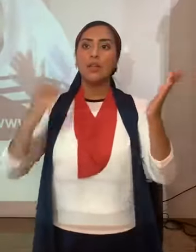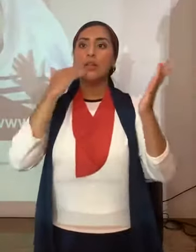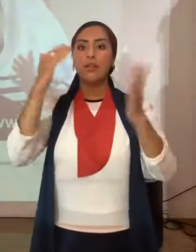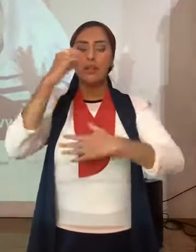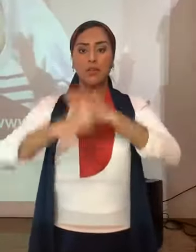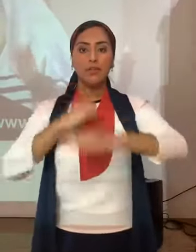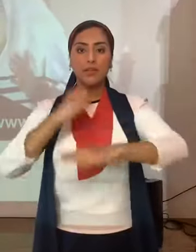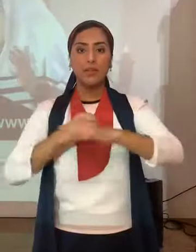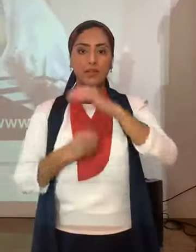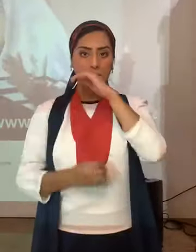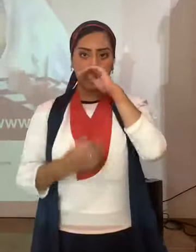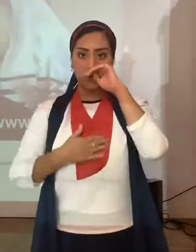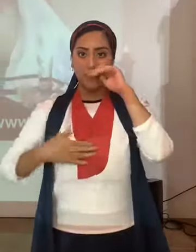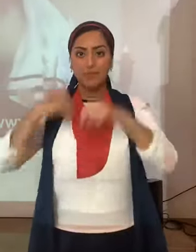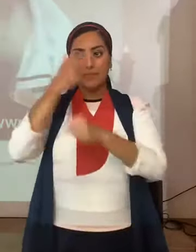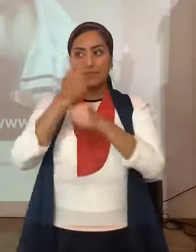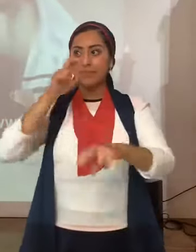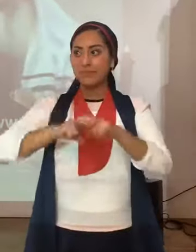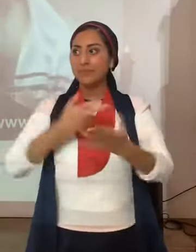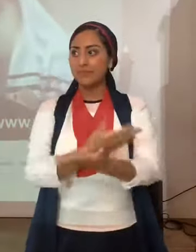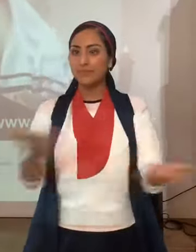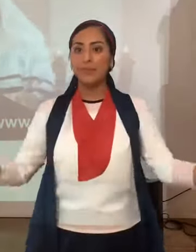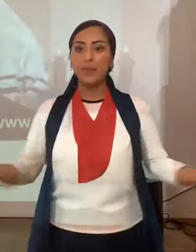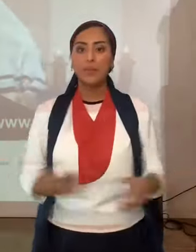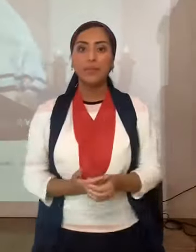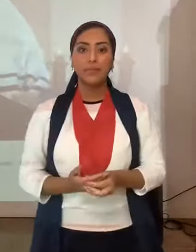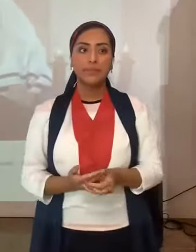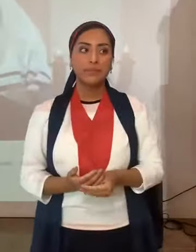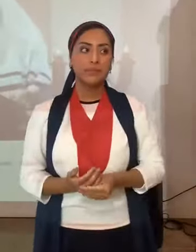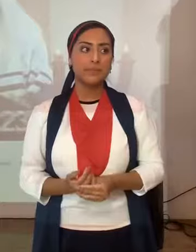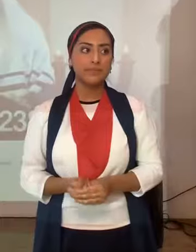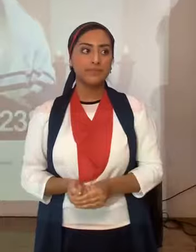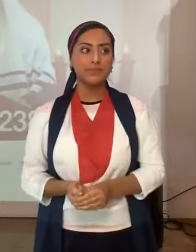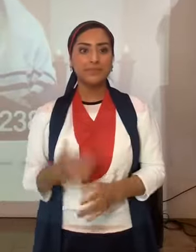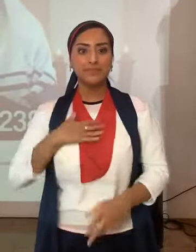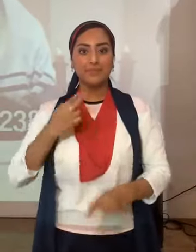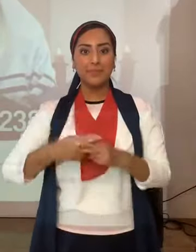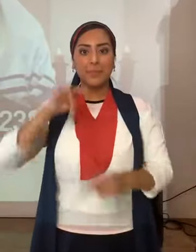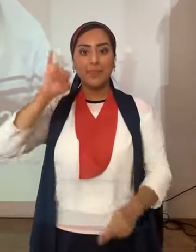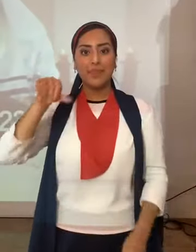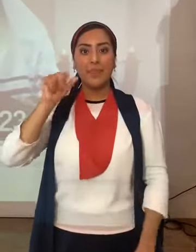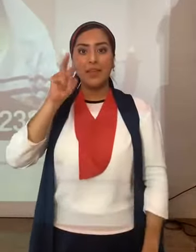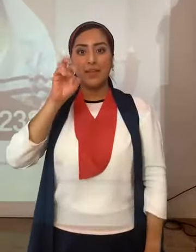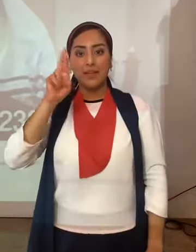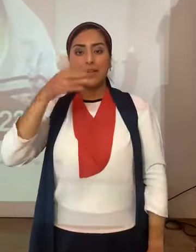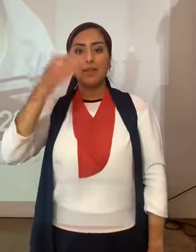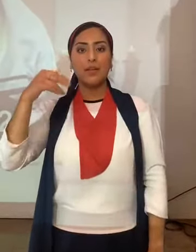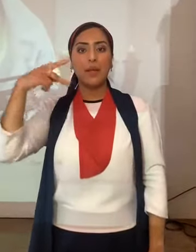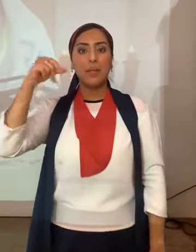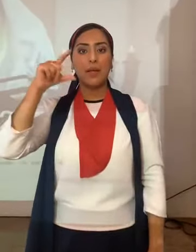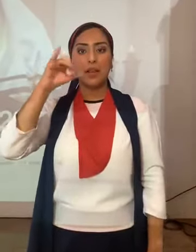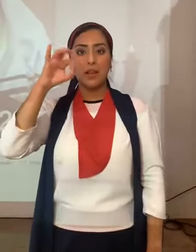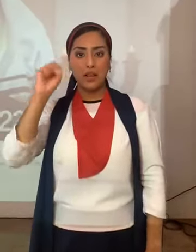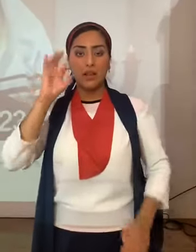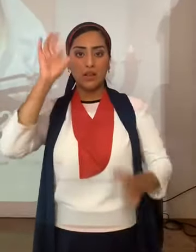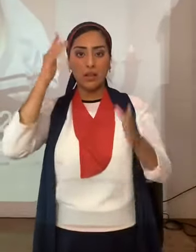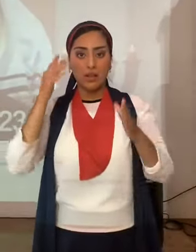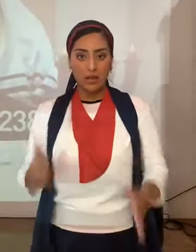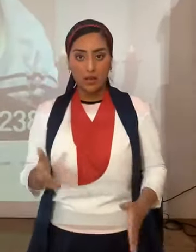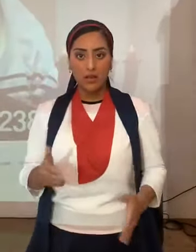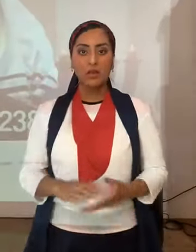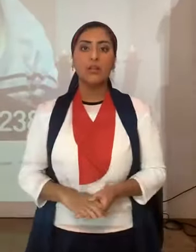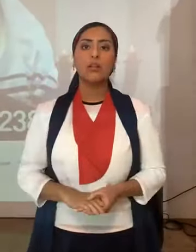Amén, ve amén. Siéntense, por favor, amados hermanos, hermanas. Su servidor, Dr. Javier Palacio Celorio Roy, pastor